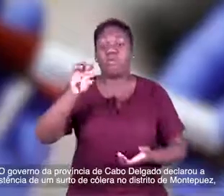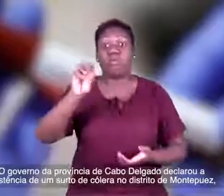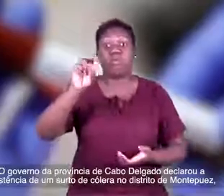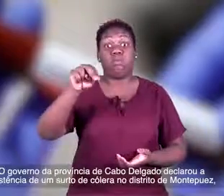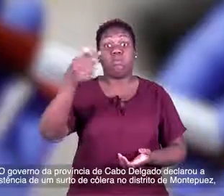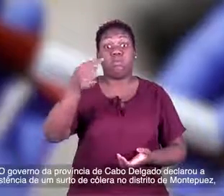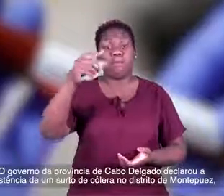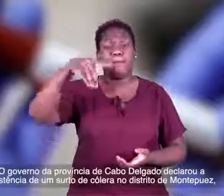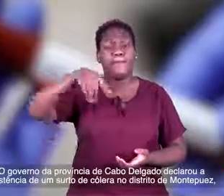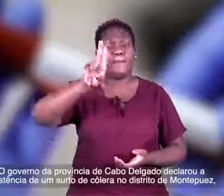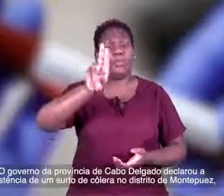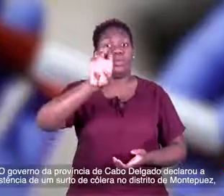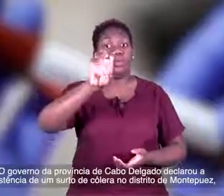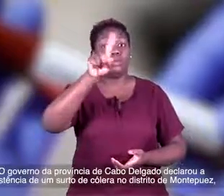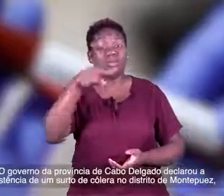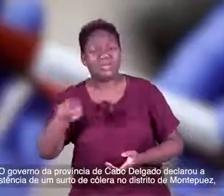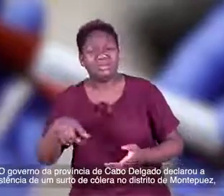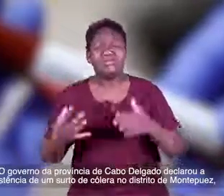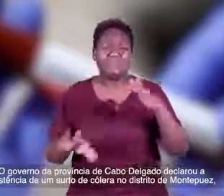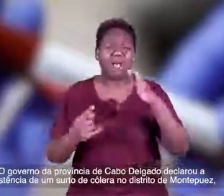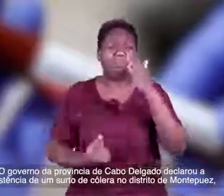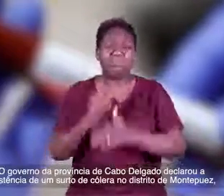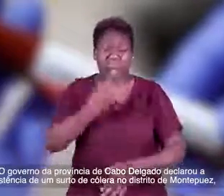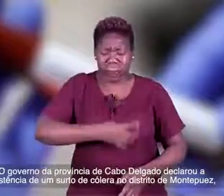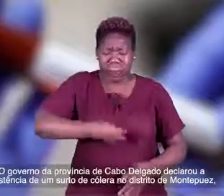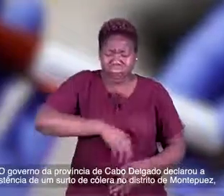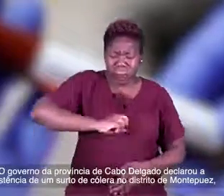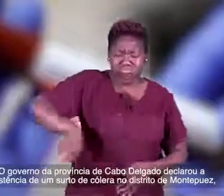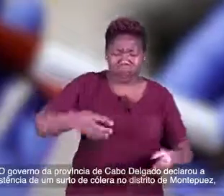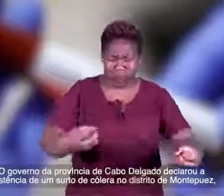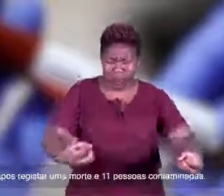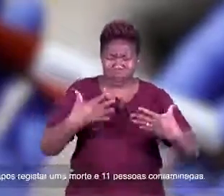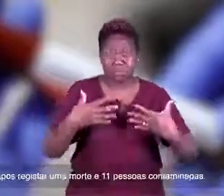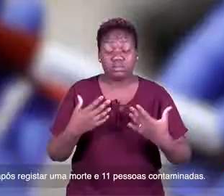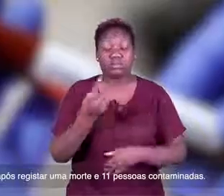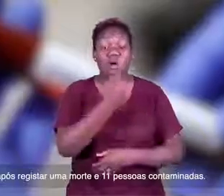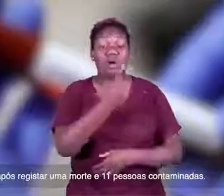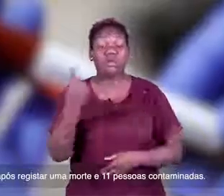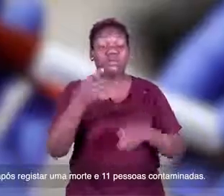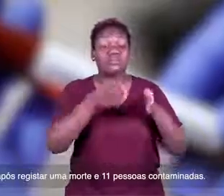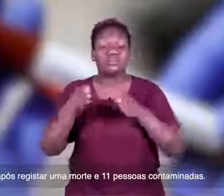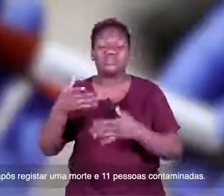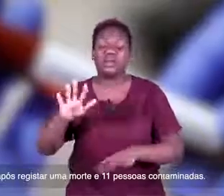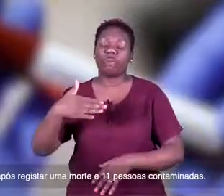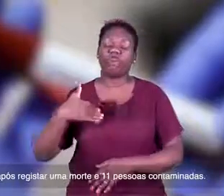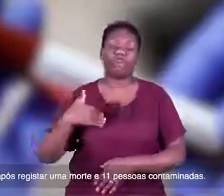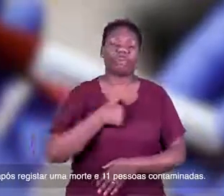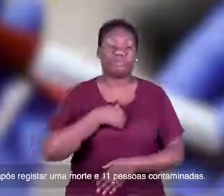declarou a existência de um surto de Cólera no distrito de montepuez após registrar uma morte e onde